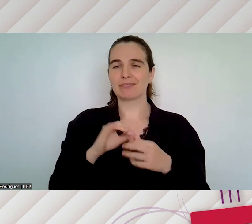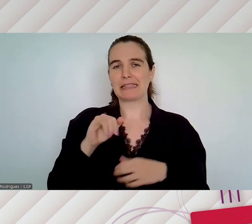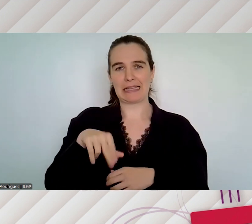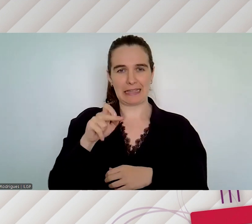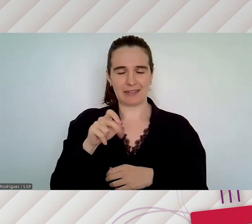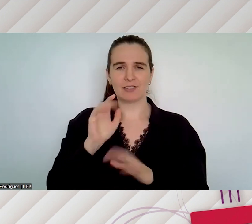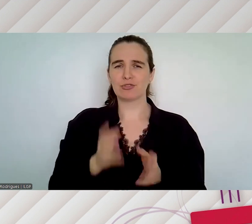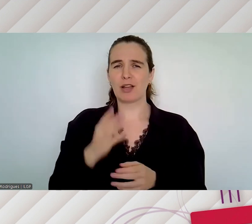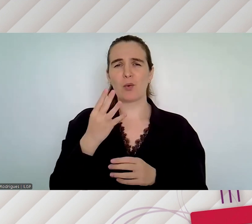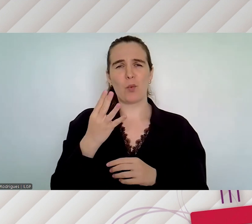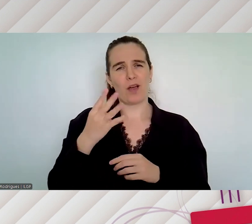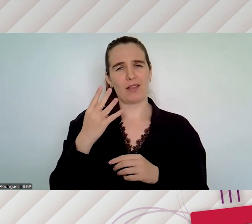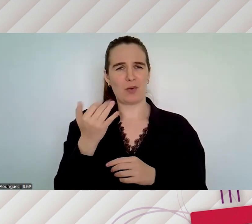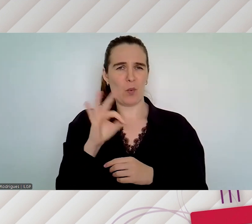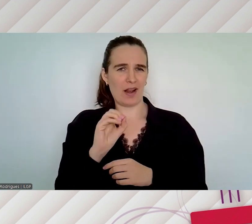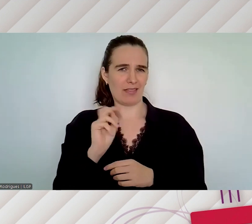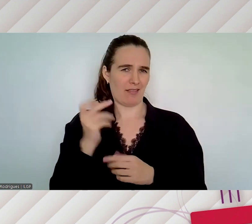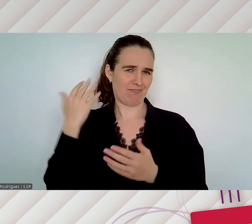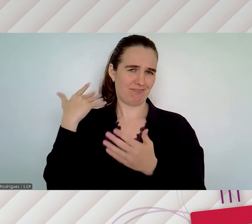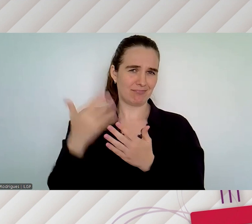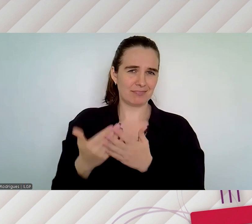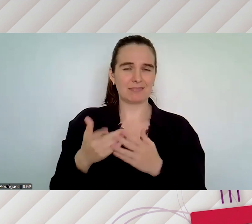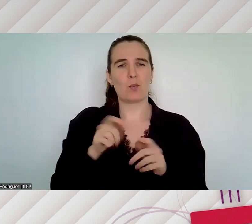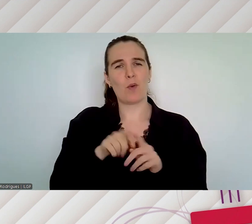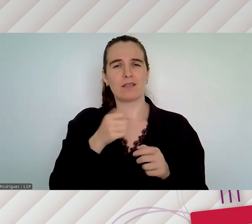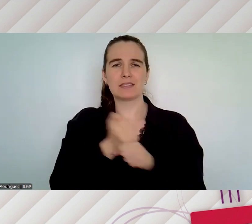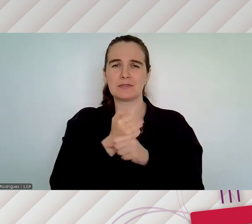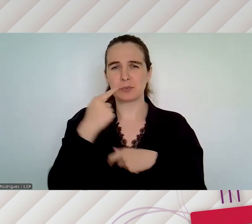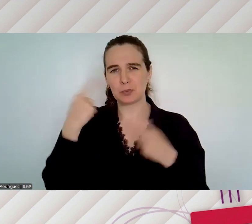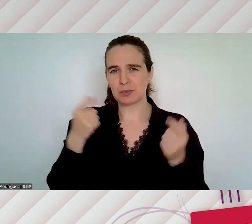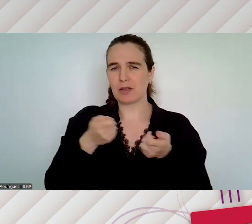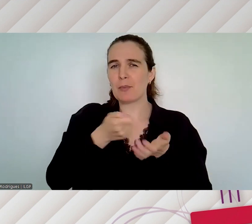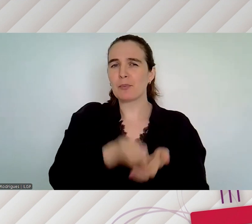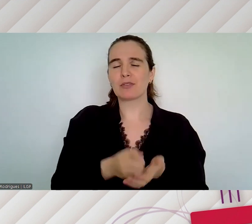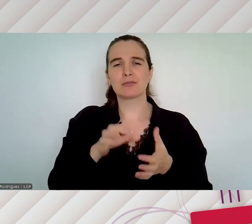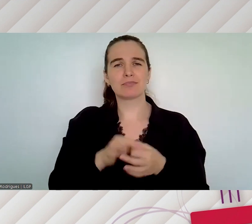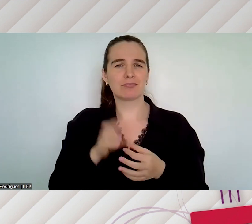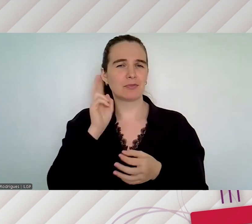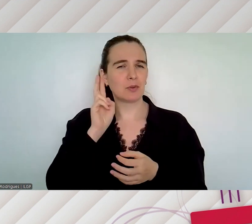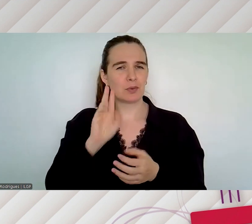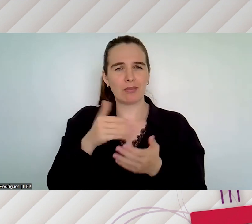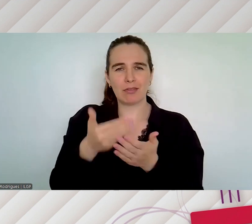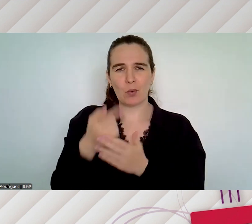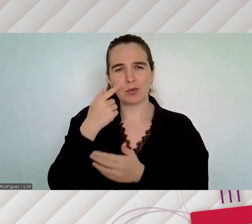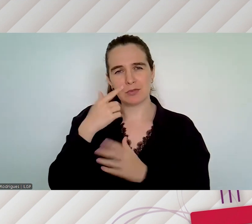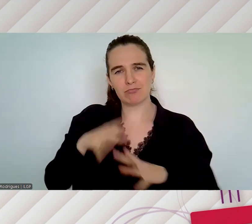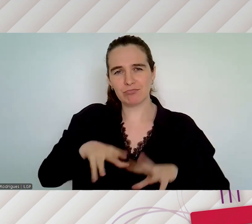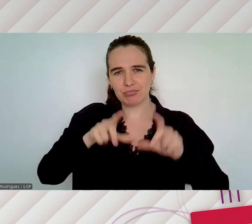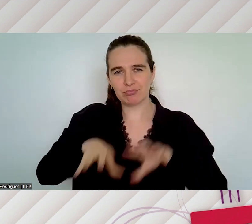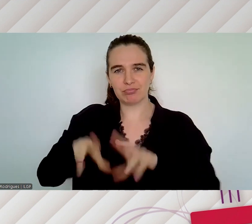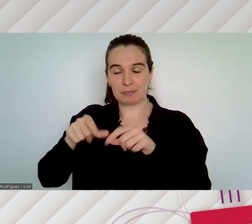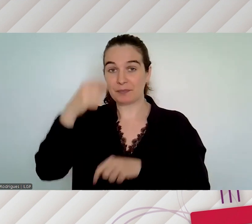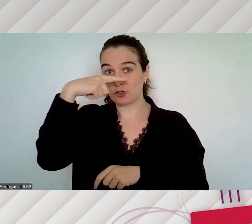compromisso com o serviço público, de aposta contínua na inovação e na valorização do conhecimento. Uma história feita de